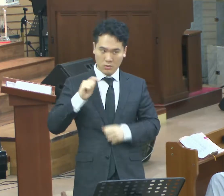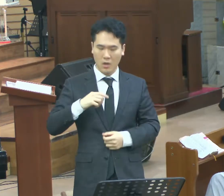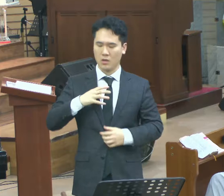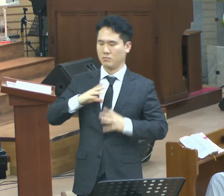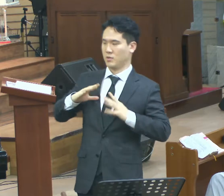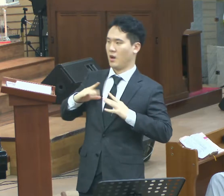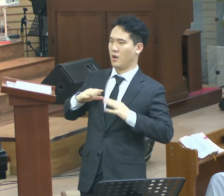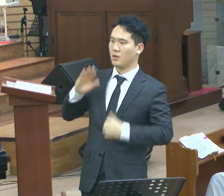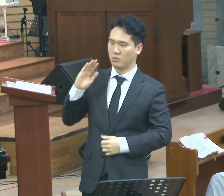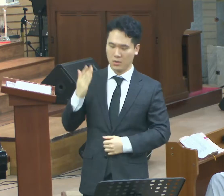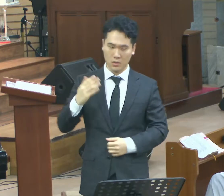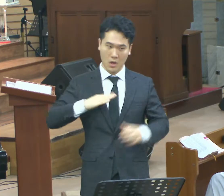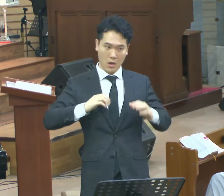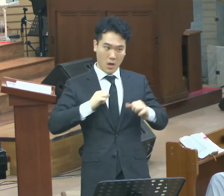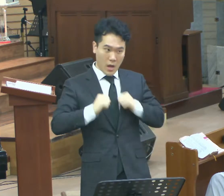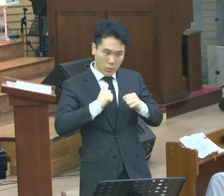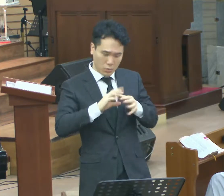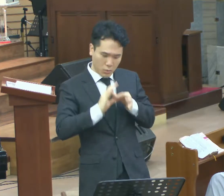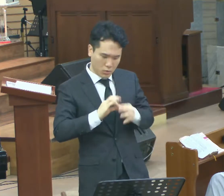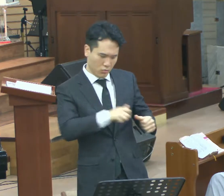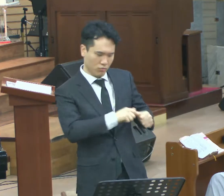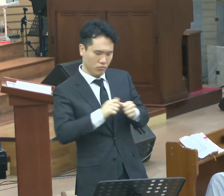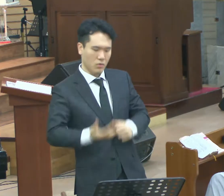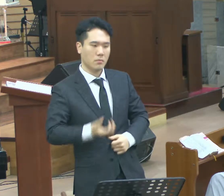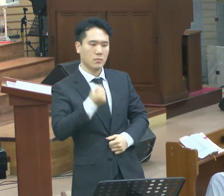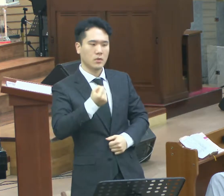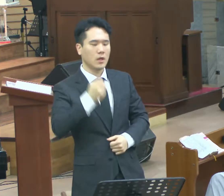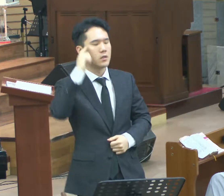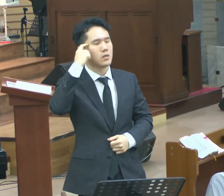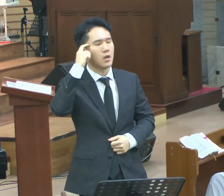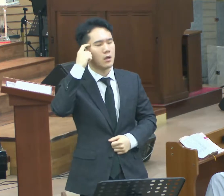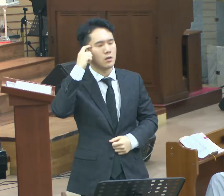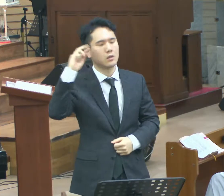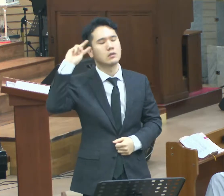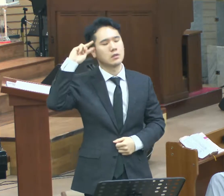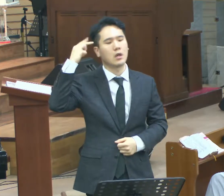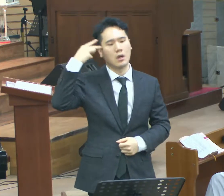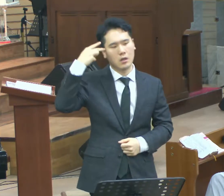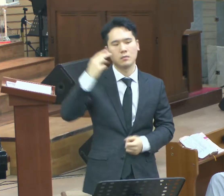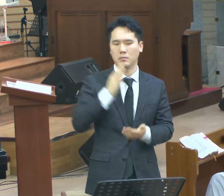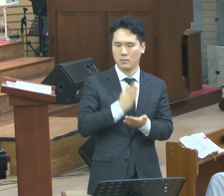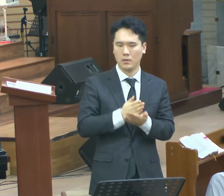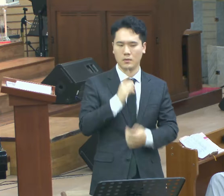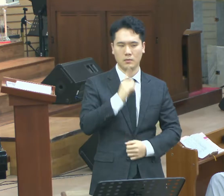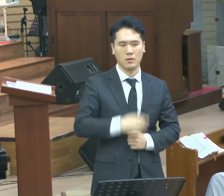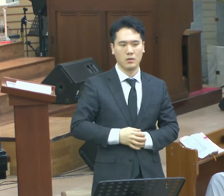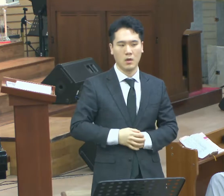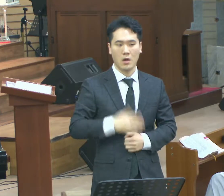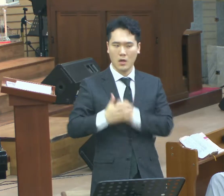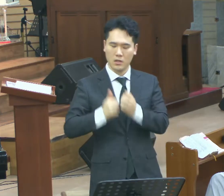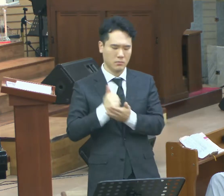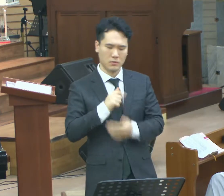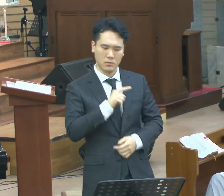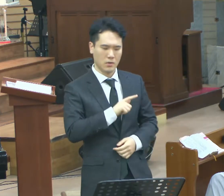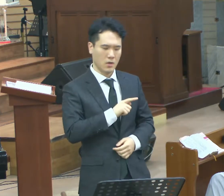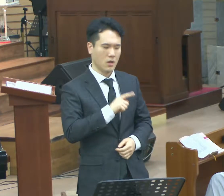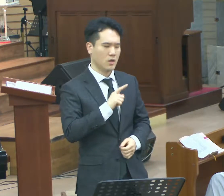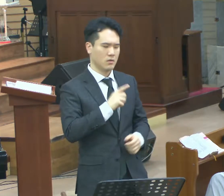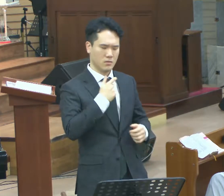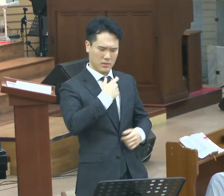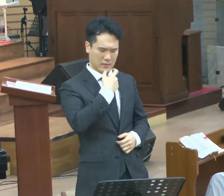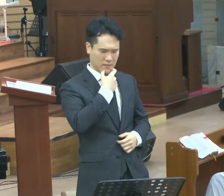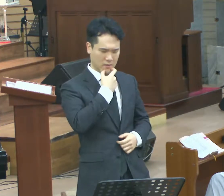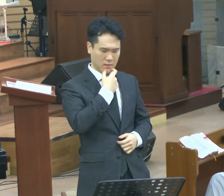자랑하고 사람들에게도 자랑하는데 하나님은 그 모습을 싫어하시죠. 하나님은 전적인 나의